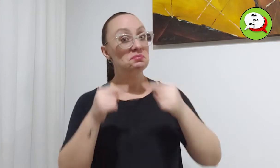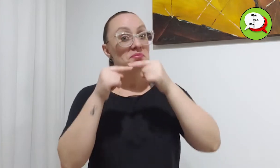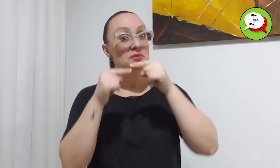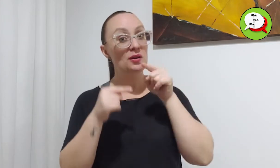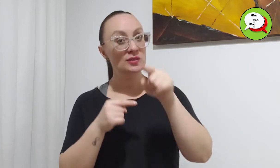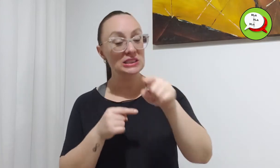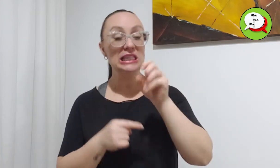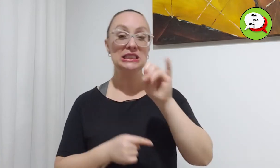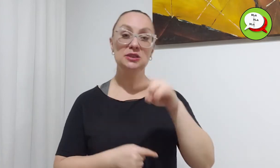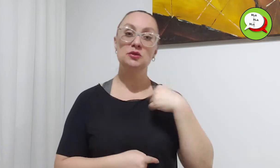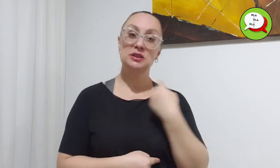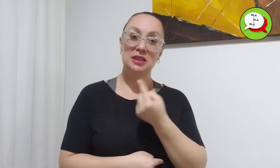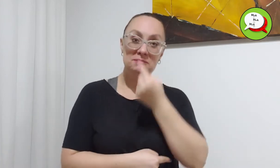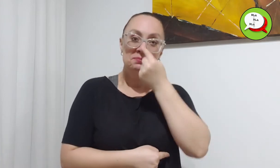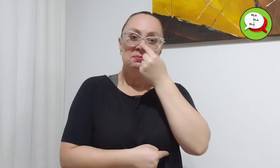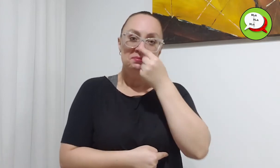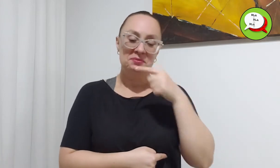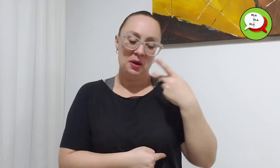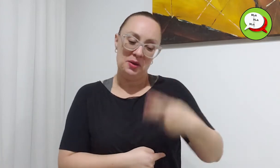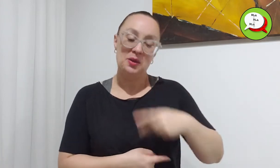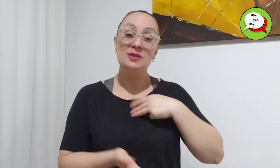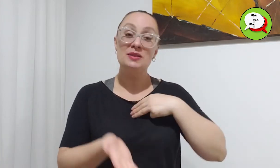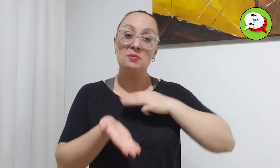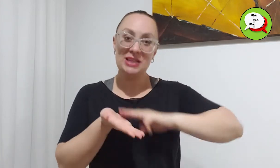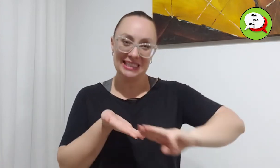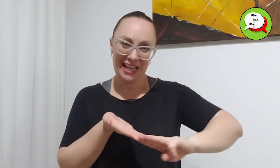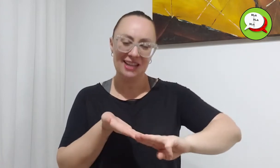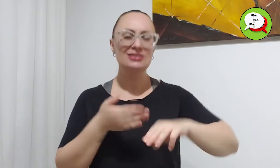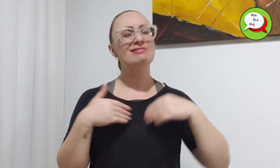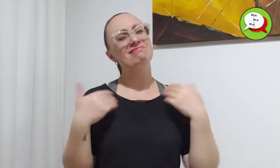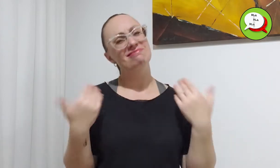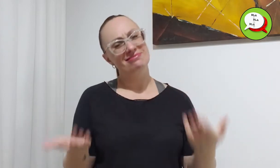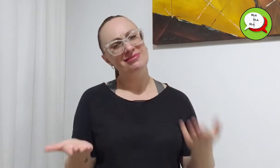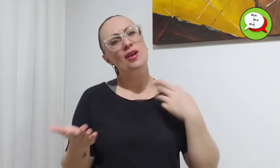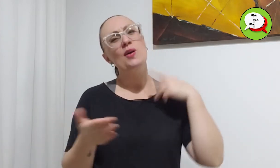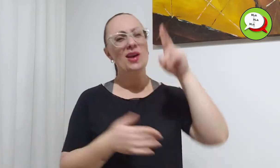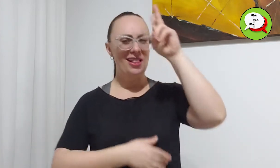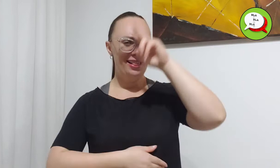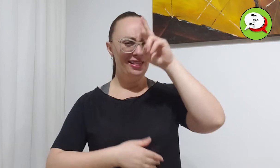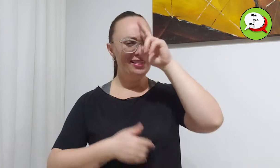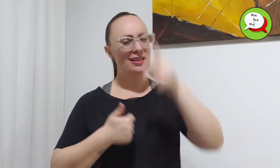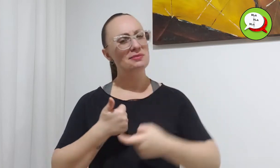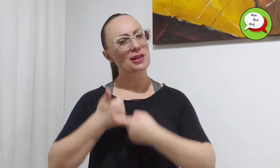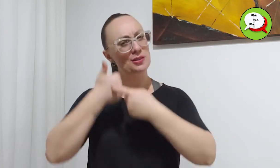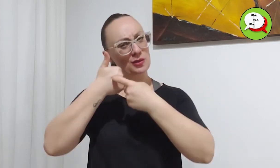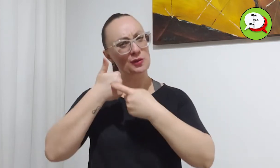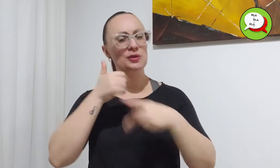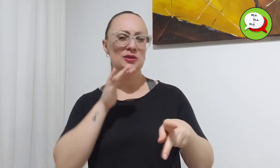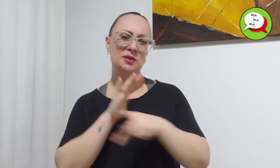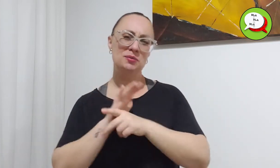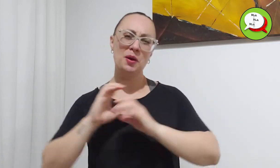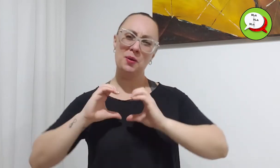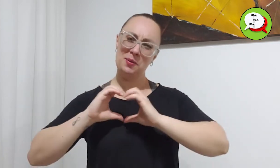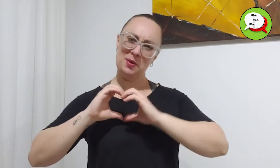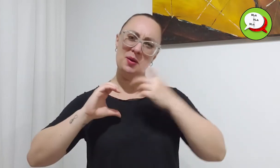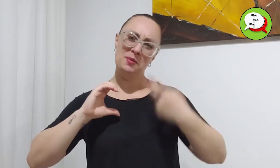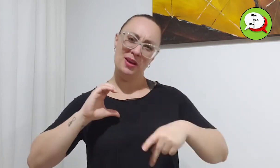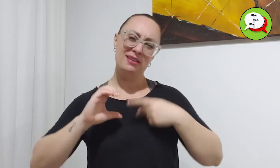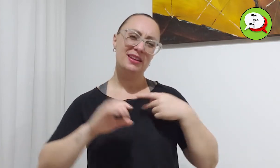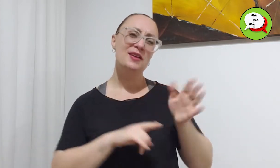sabe, se esse conteúdo fez sentido para você, se você se identificou com a nossa mensagem, lembra de curtir